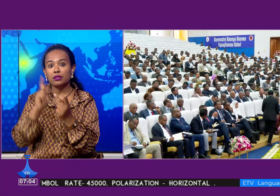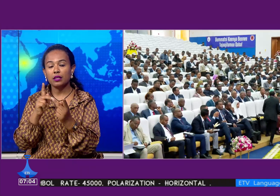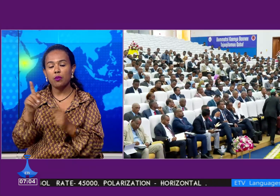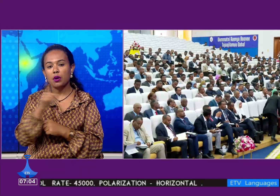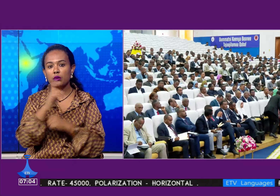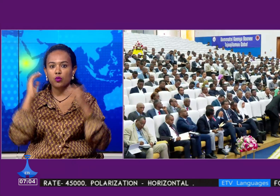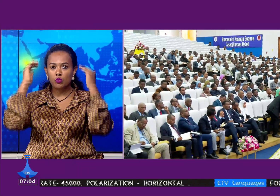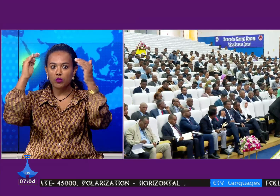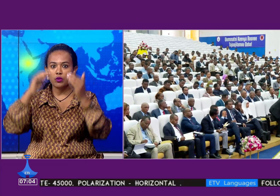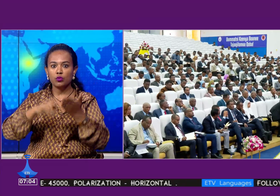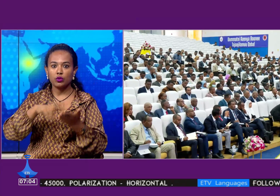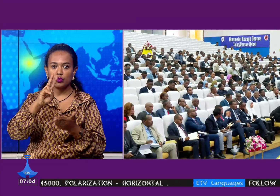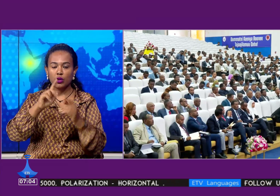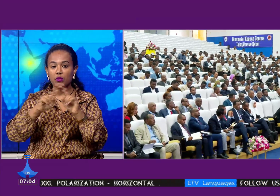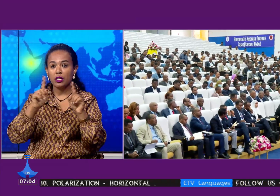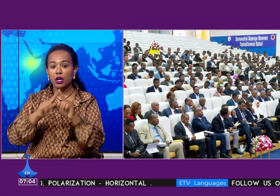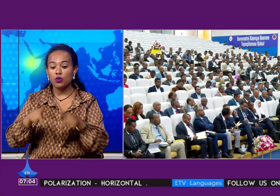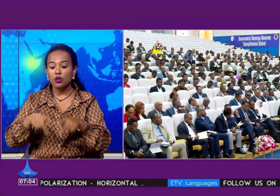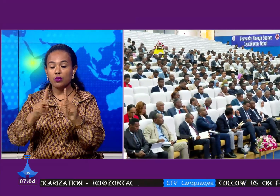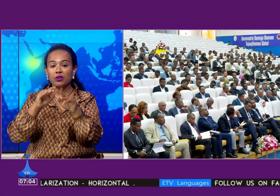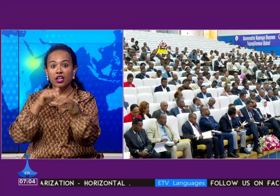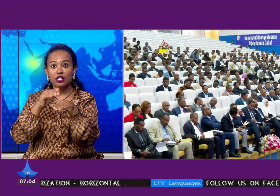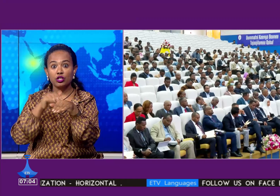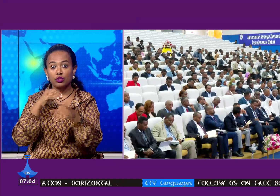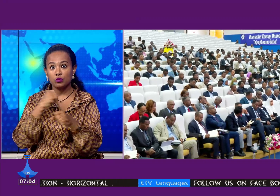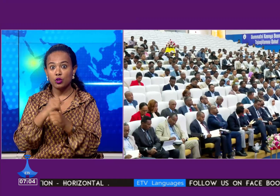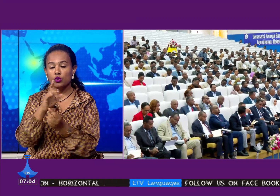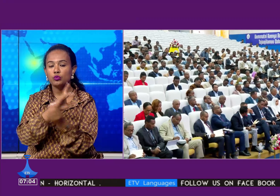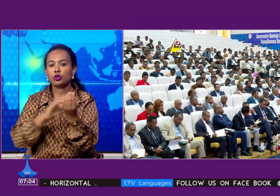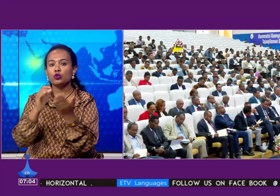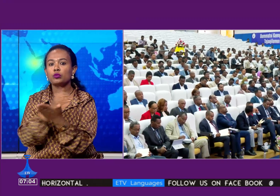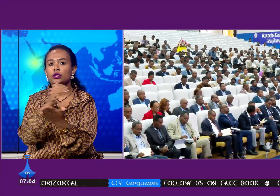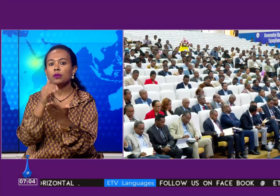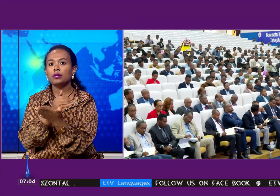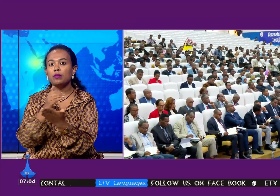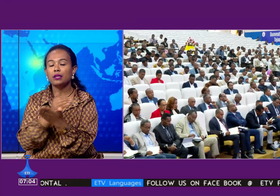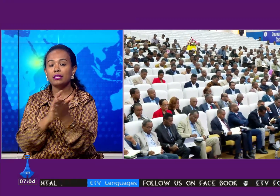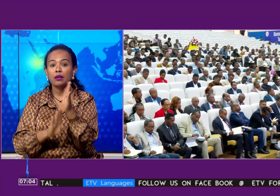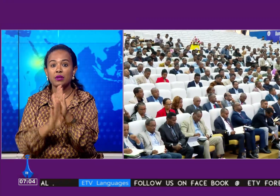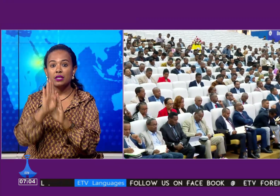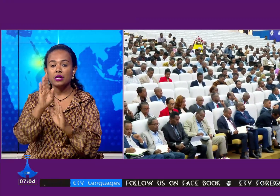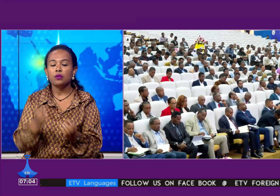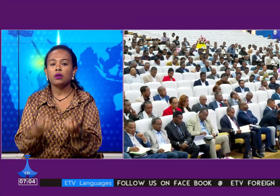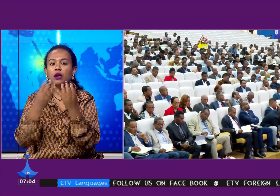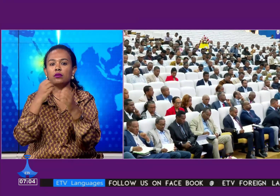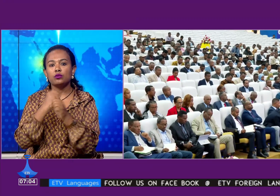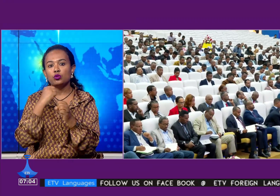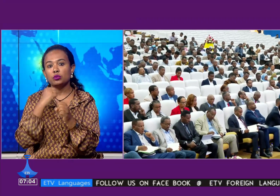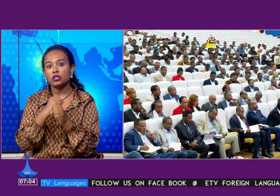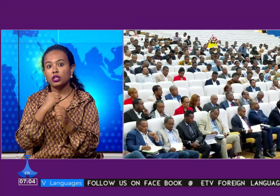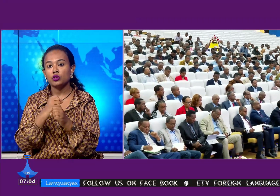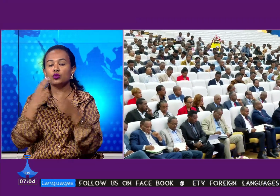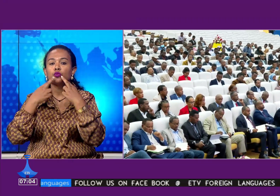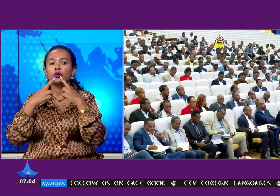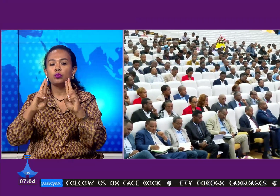በመድረኩ ተነስቷል። በተለያዩ የግብርና ኢኒሼቲቭ ስራዎች በክልሉ ምርትና ምርታማነትን ለማሳደግ በርካታ ስራዎች መሰራታቸውን